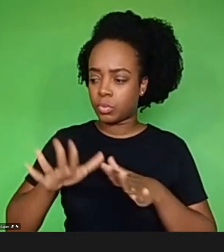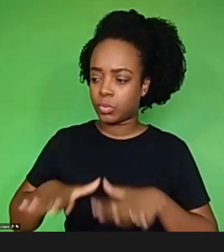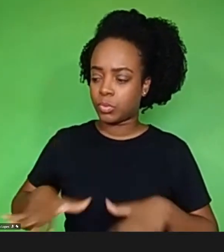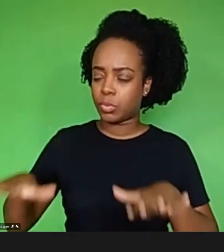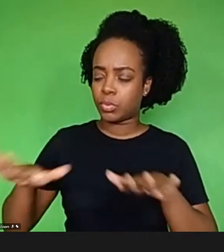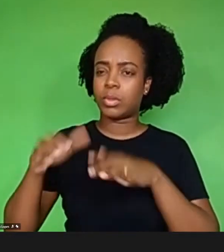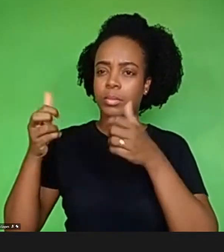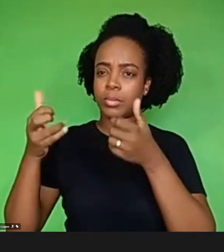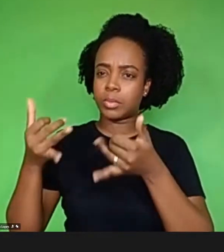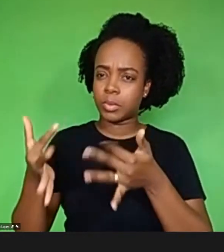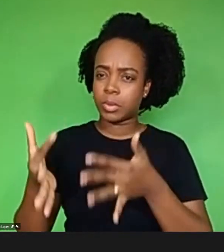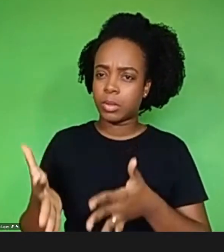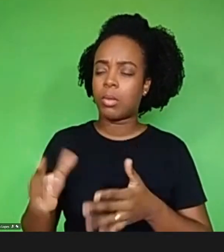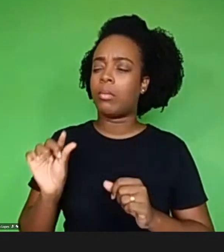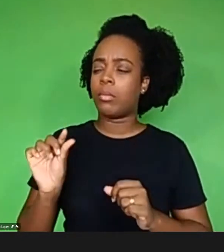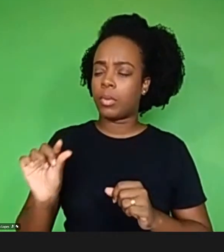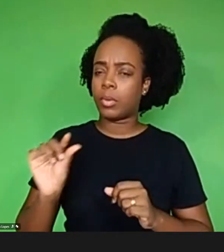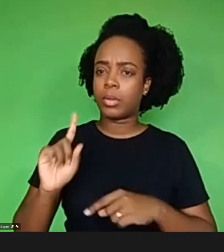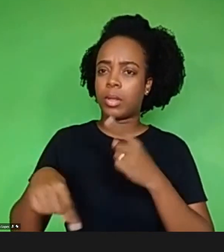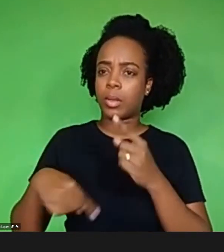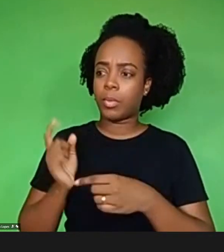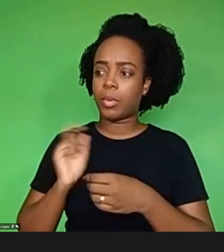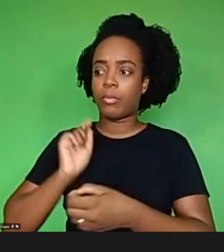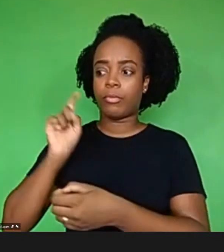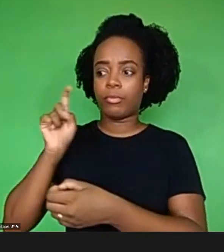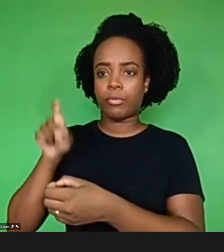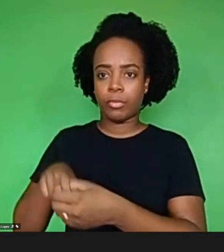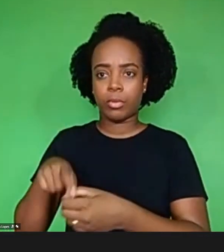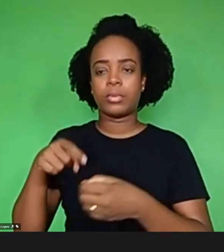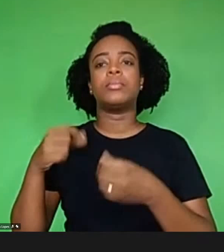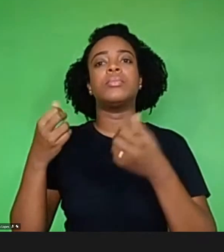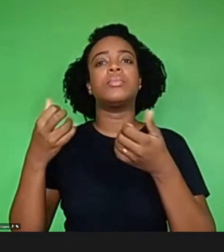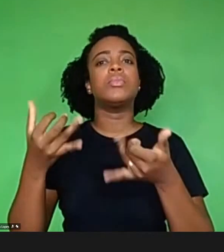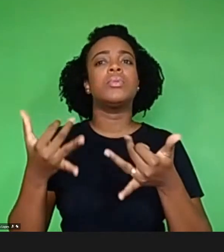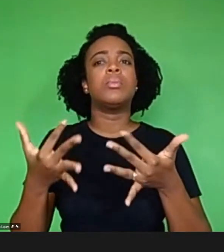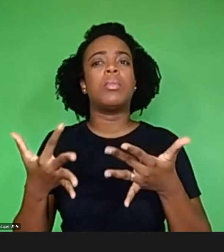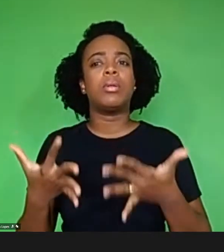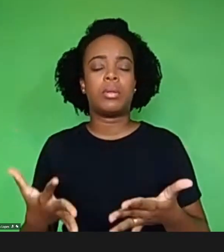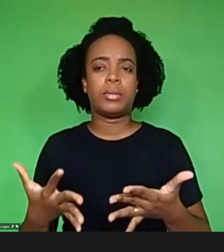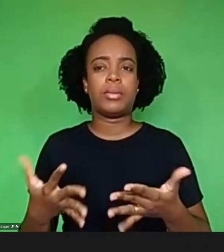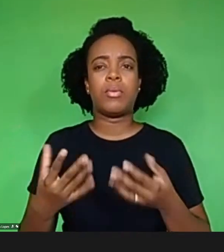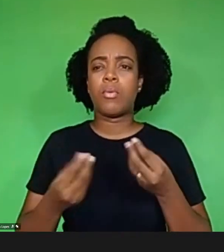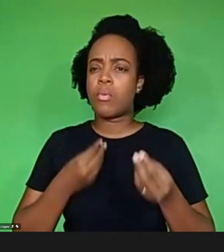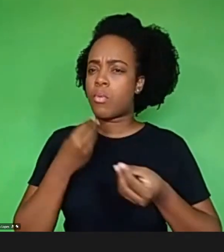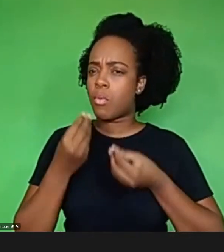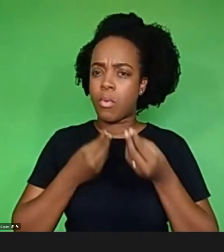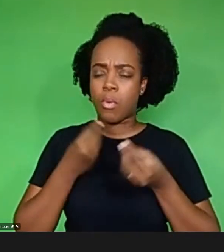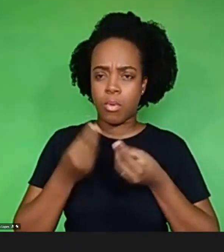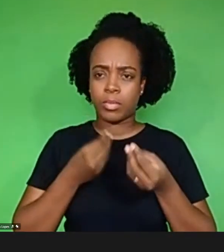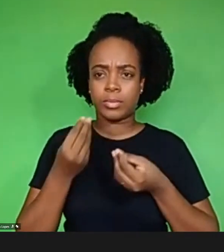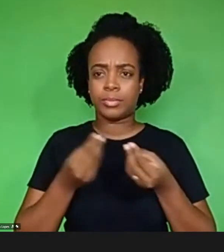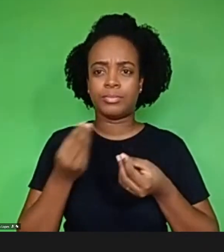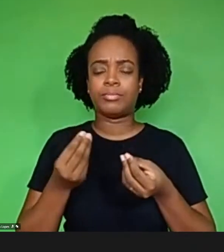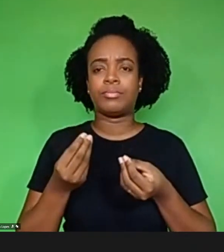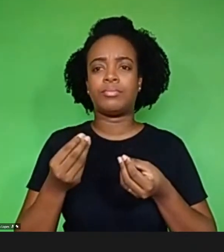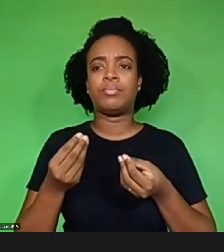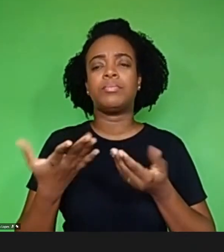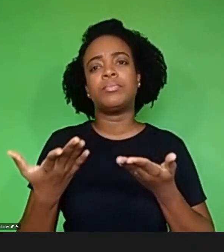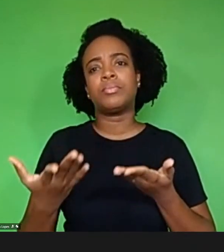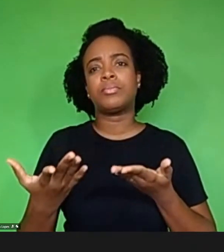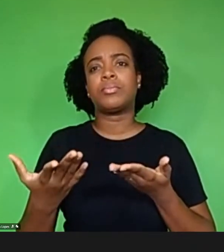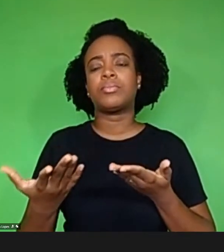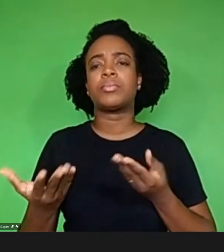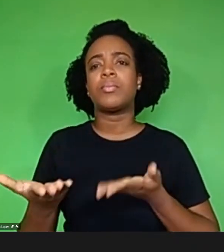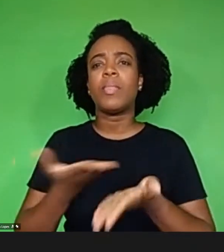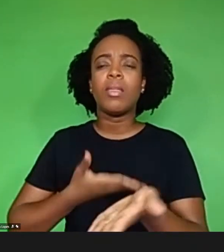eu volto para a gente falar um pouquinho sobre como vai ser como vai ser a dinâmica dos alunos, dos